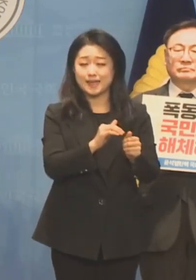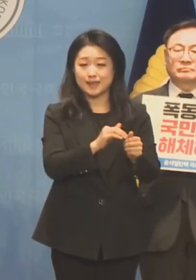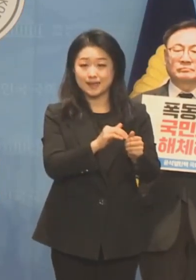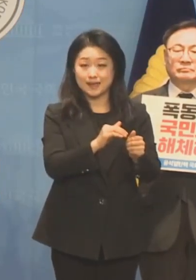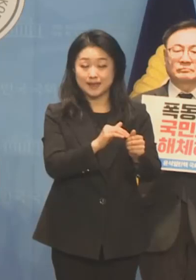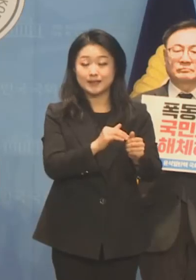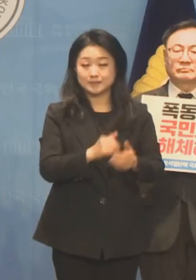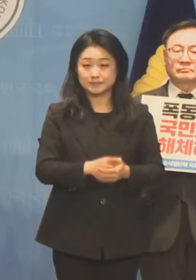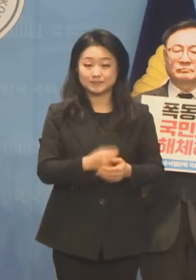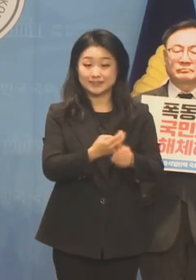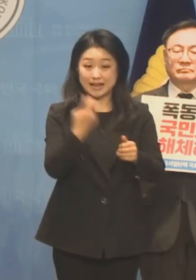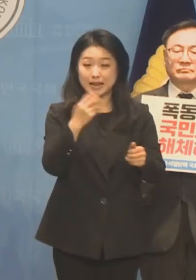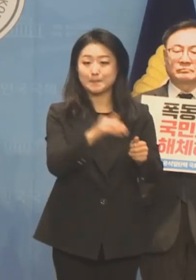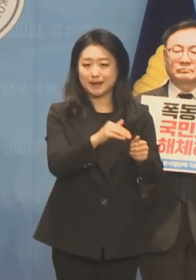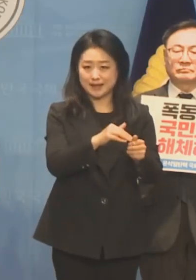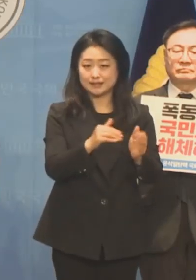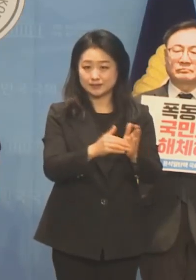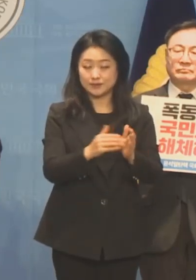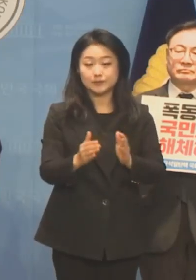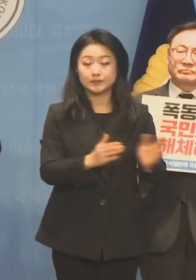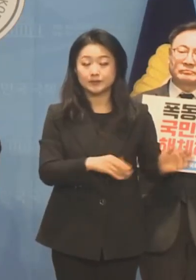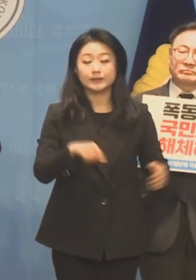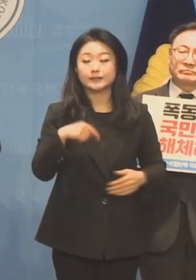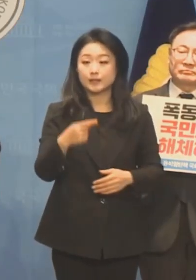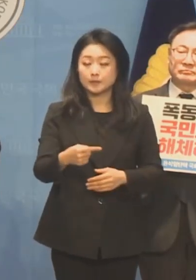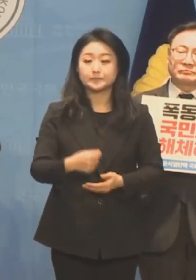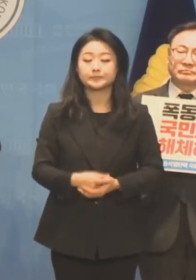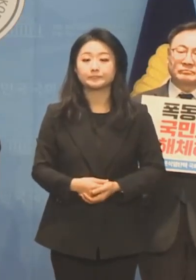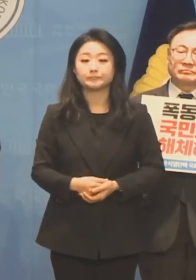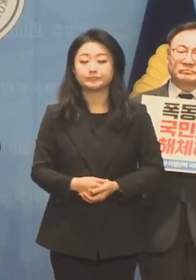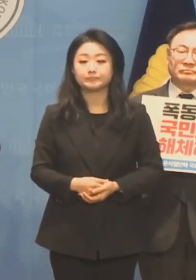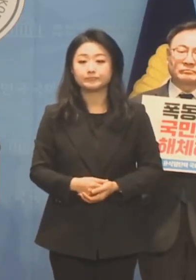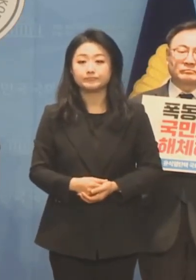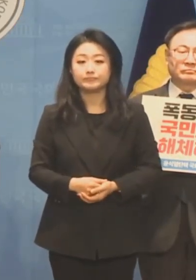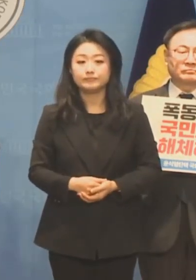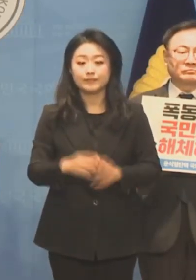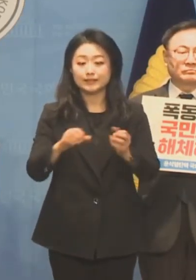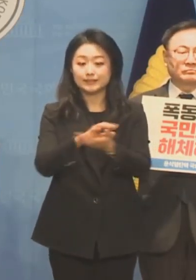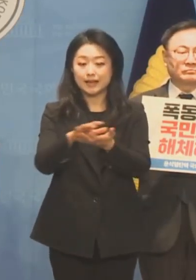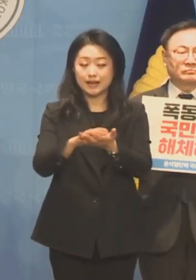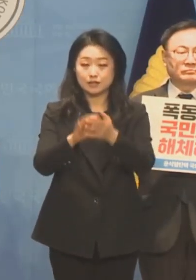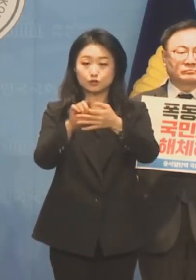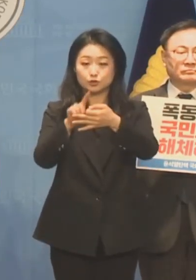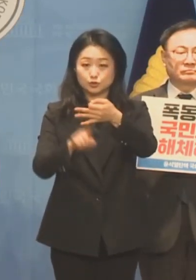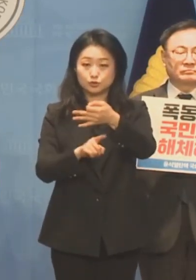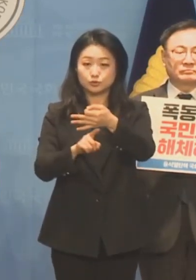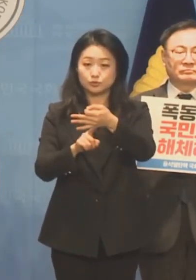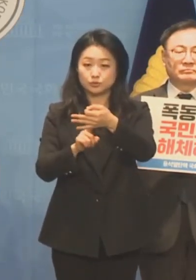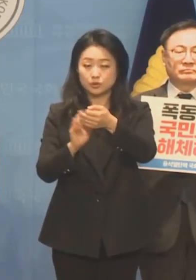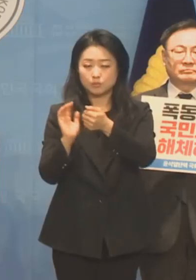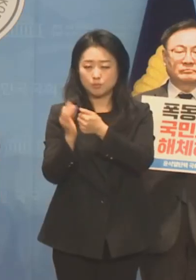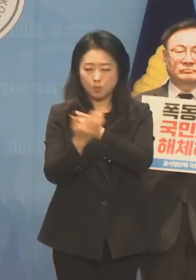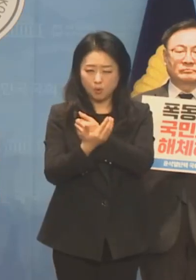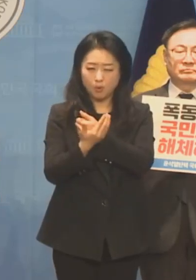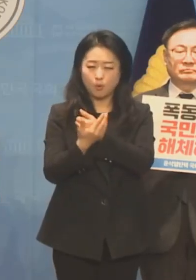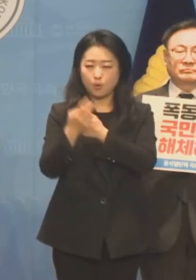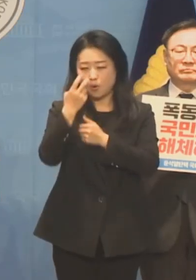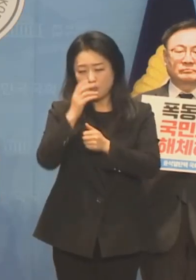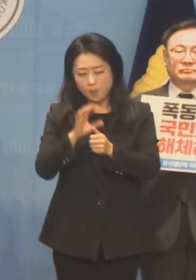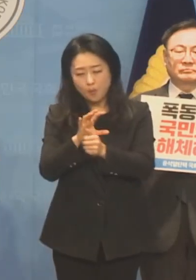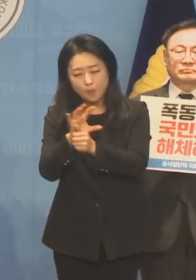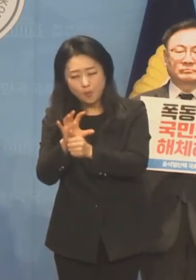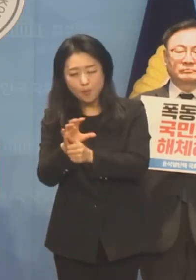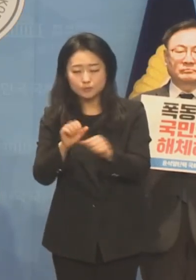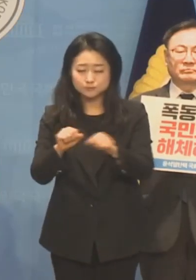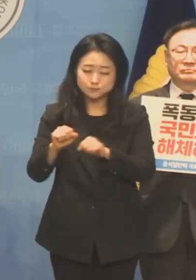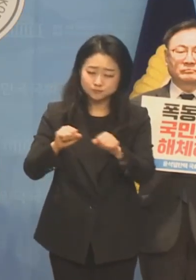방해했습니다. 그리고 지속적으로 내란의 수괴 윤석열을 보호하고 비호하기 위한